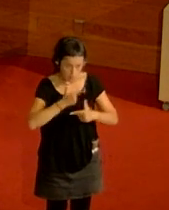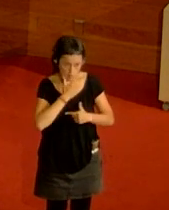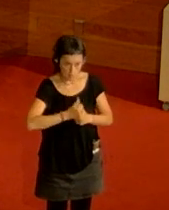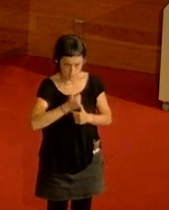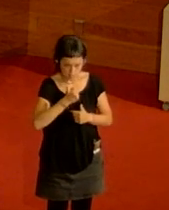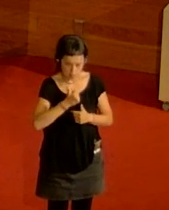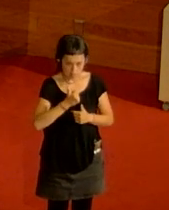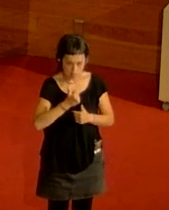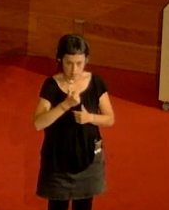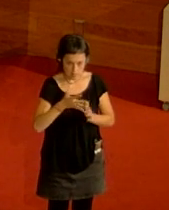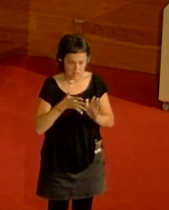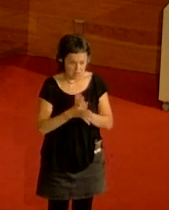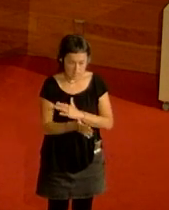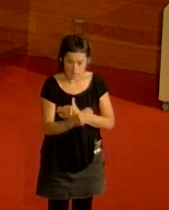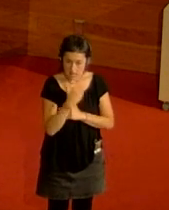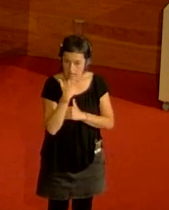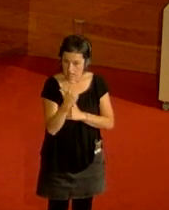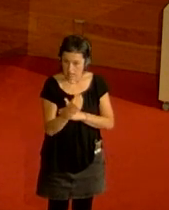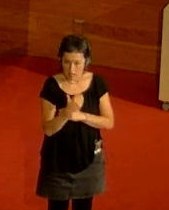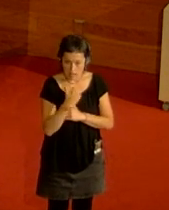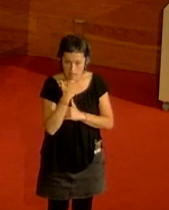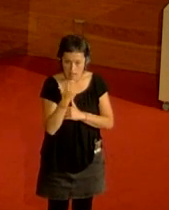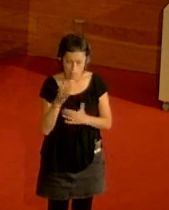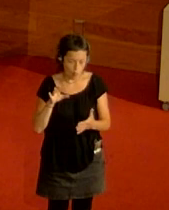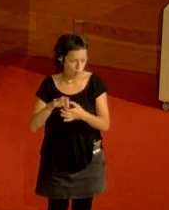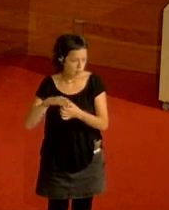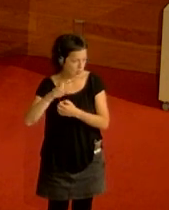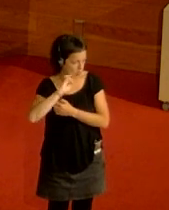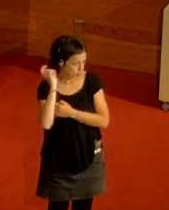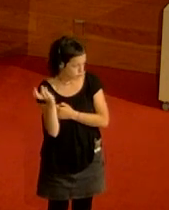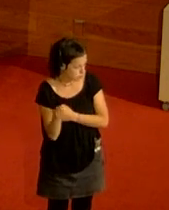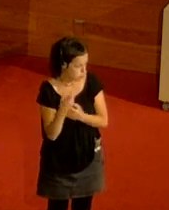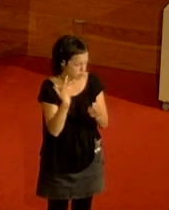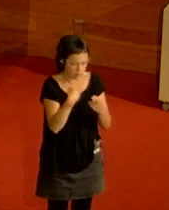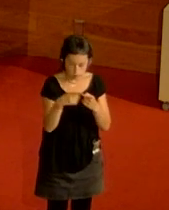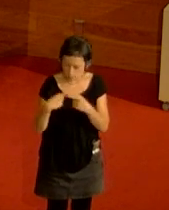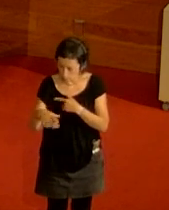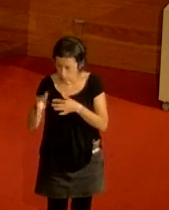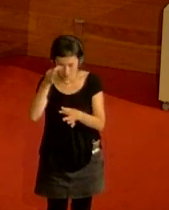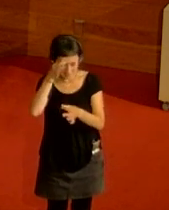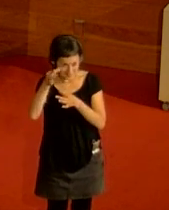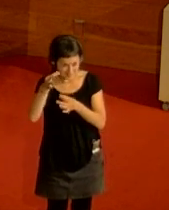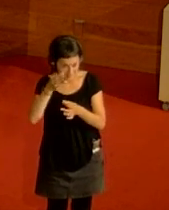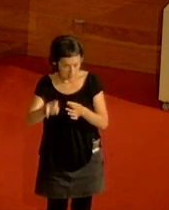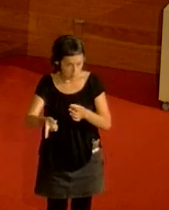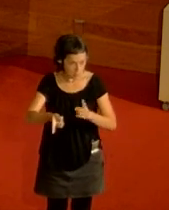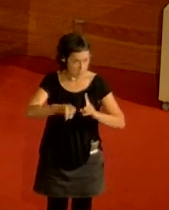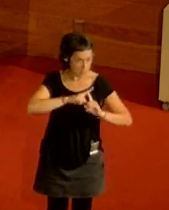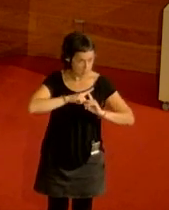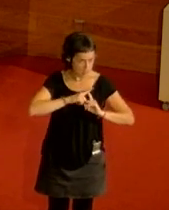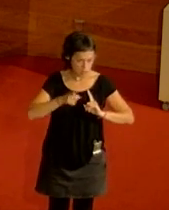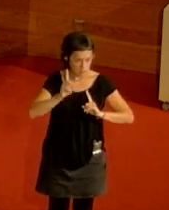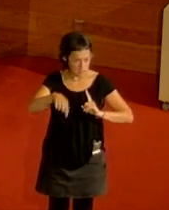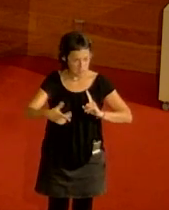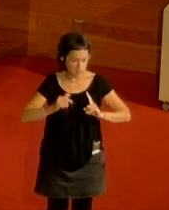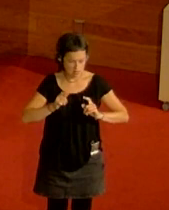eh algo que tiene que ver con esa diversidad con el con los matices con la riqueza de de